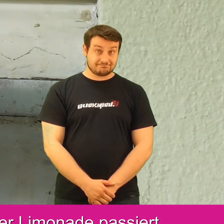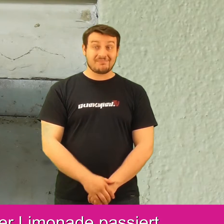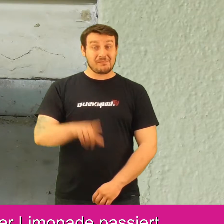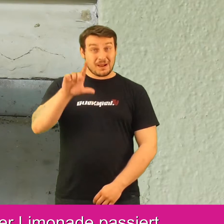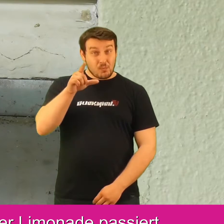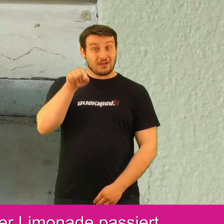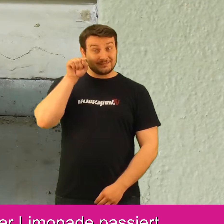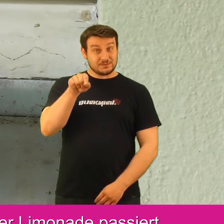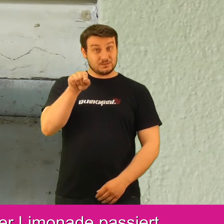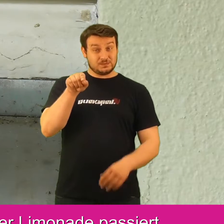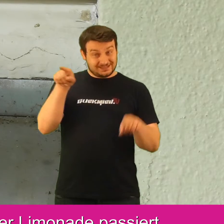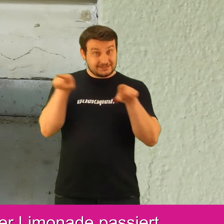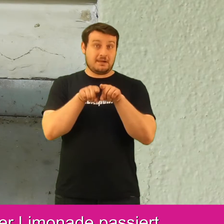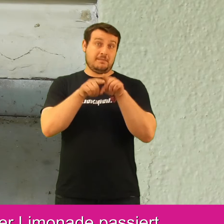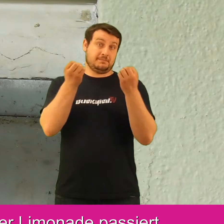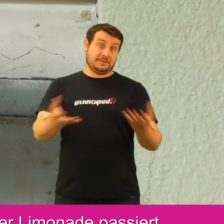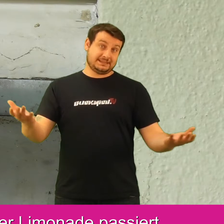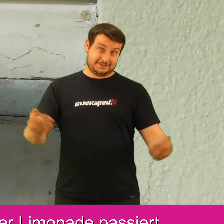Und genau das ist mit der Limonade passiert.